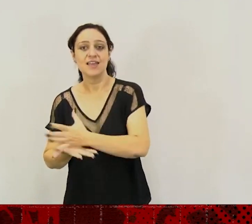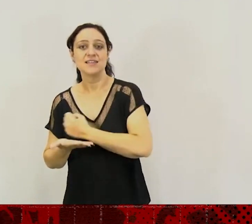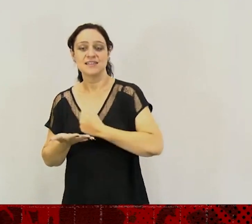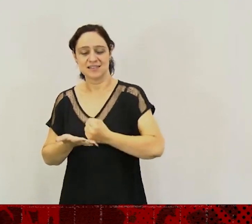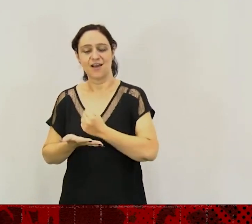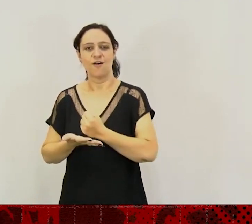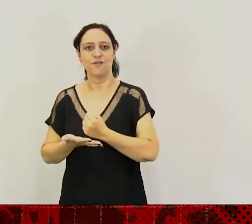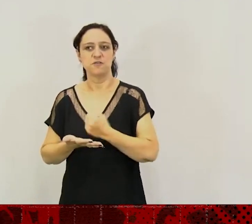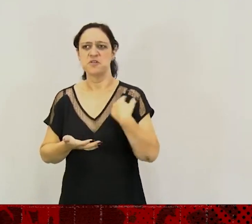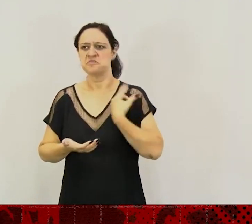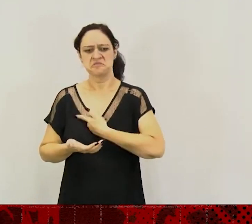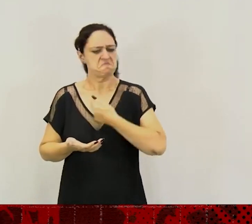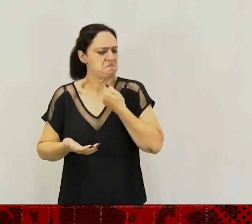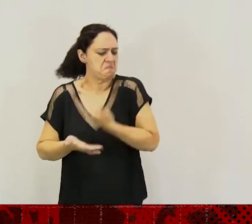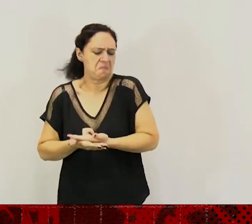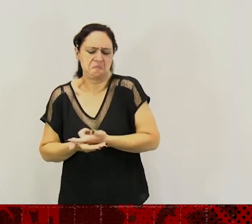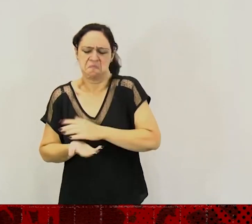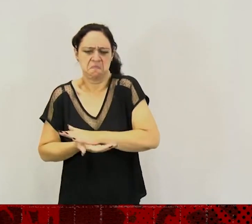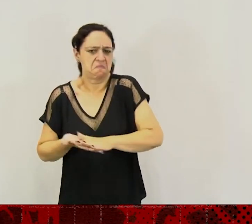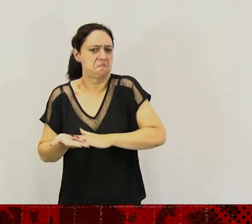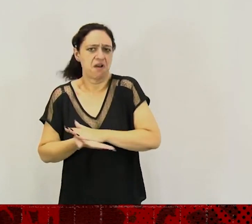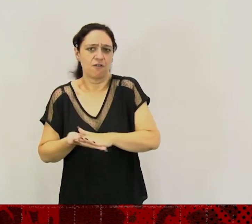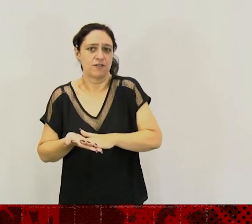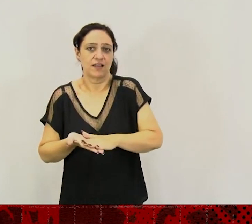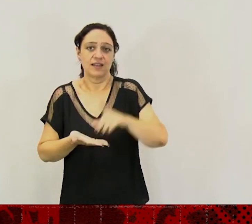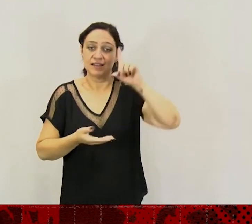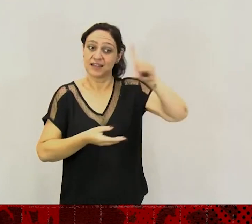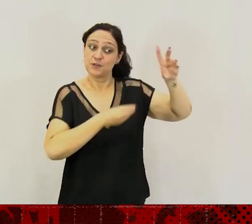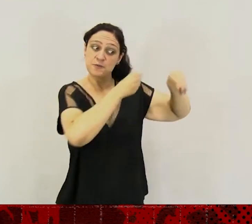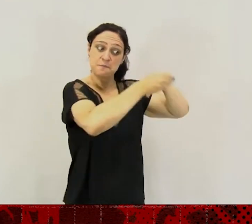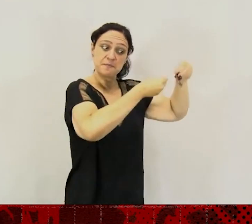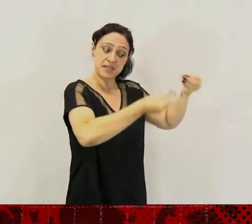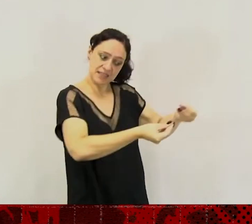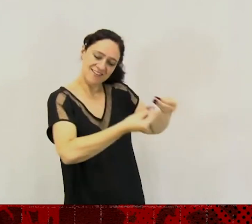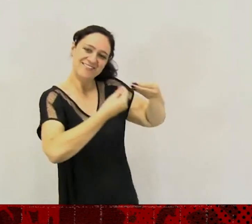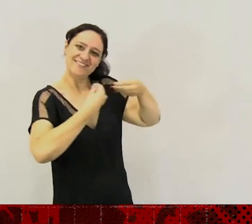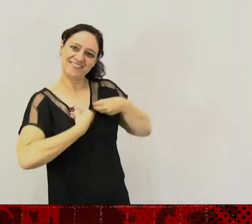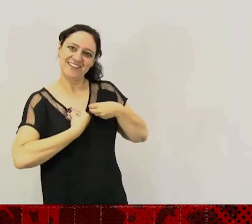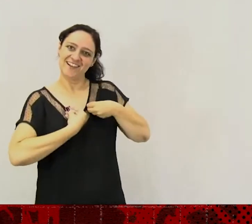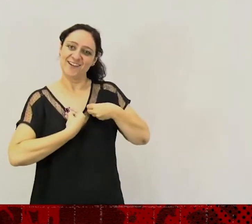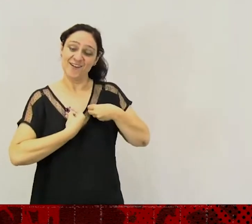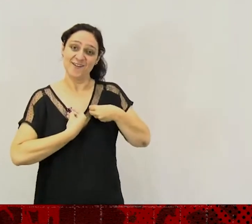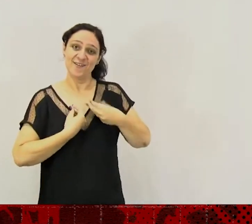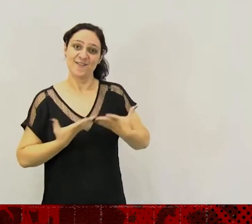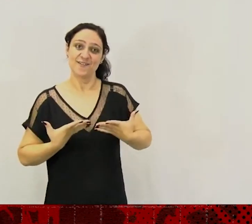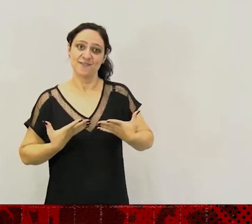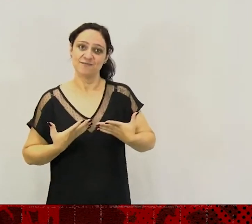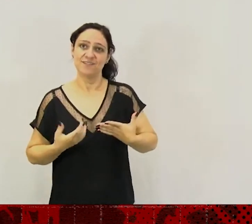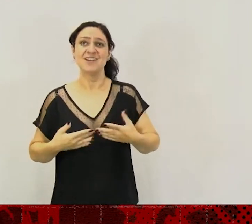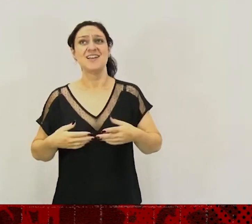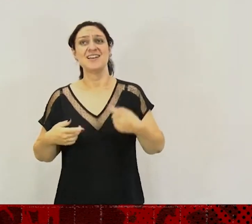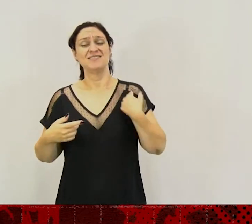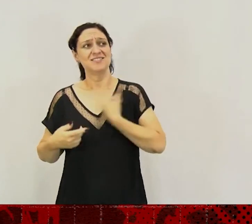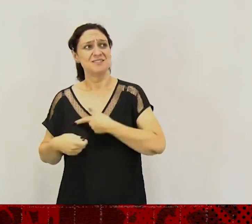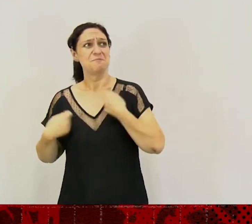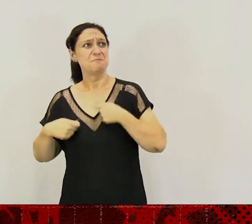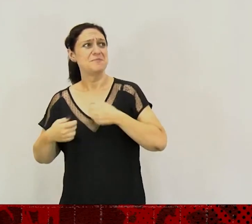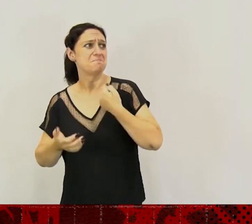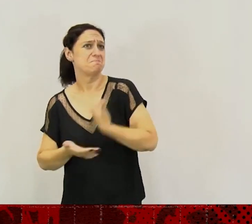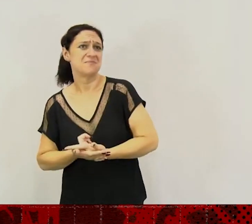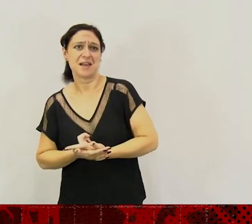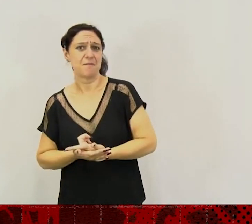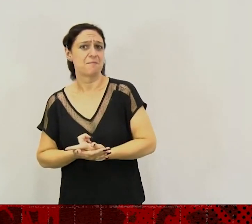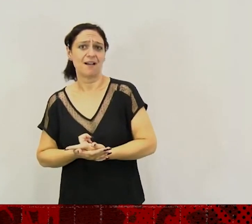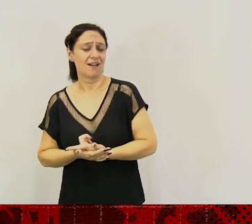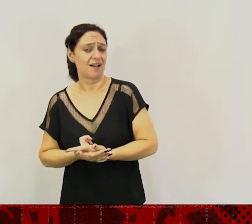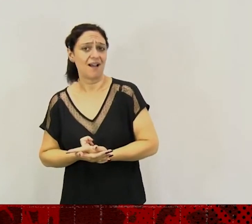pagarmos nada por esse grande presente que o Senhor tem para nós. Se nós tivéssemos de pagar alguma coisa, não